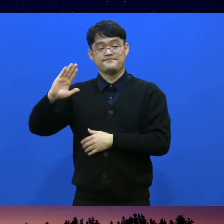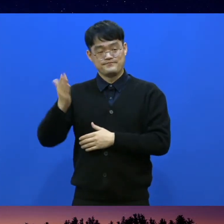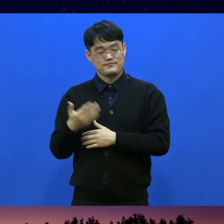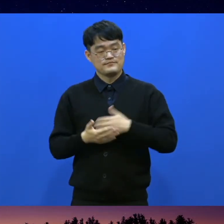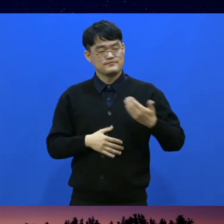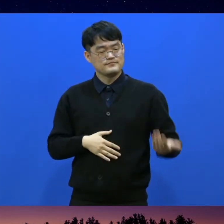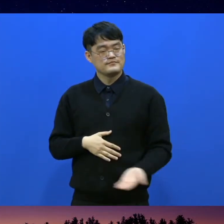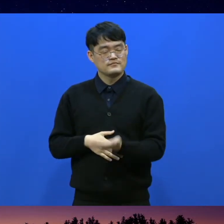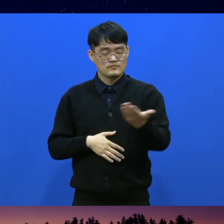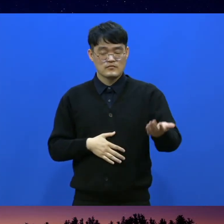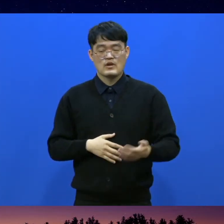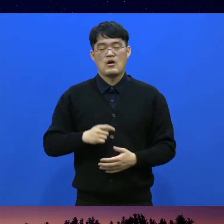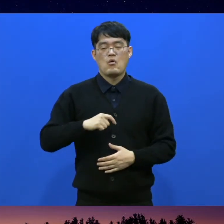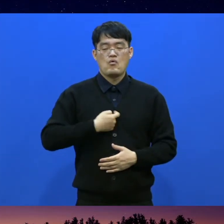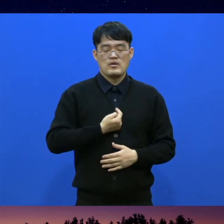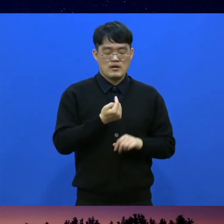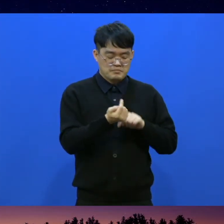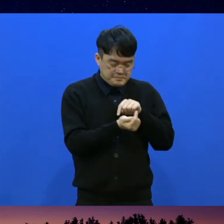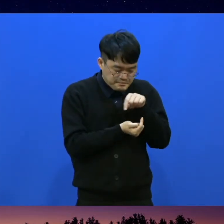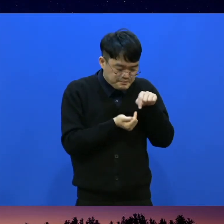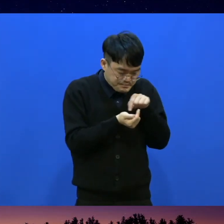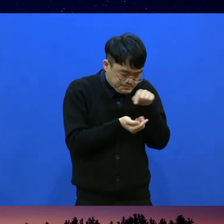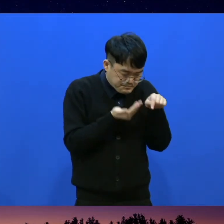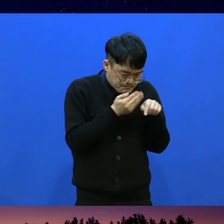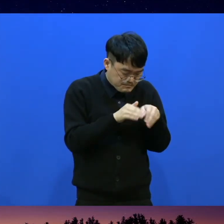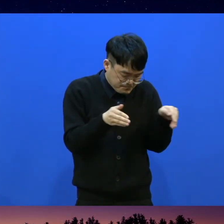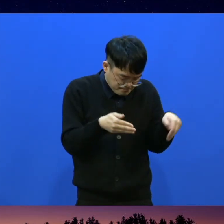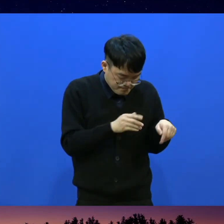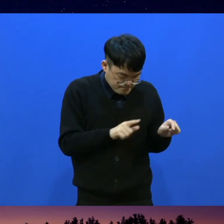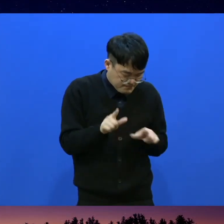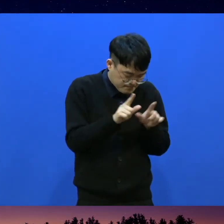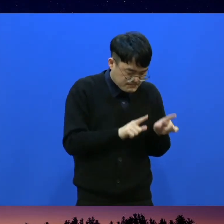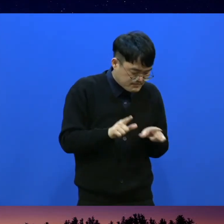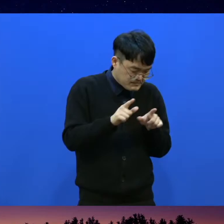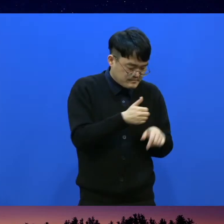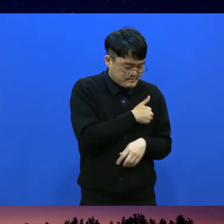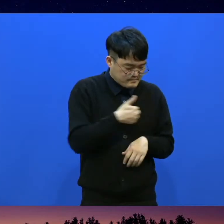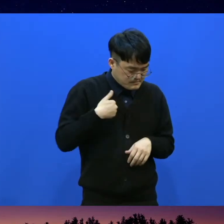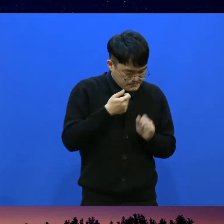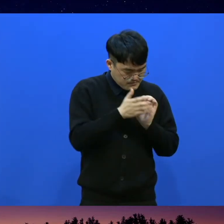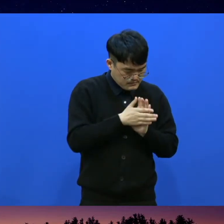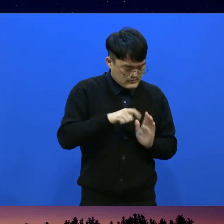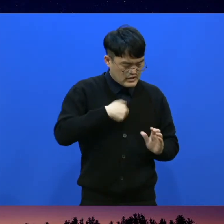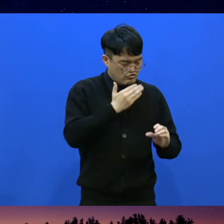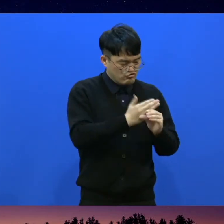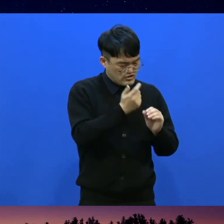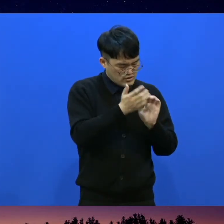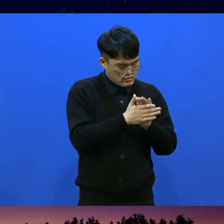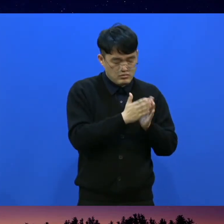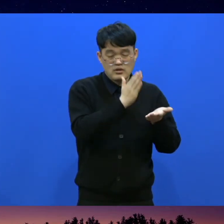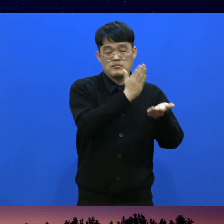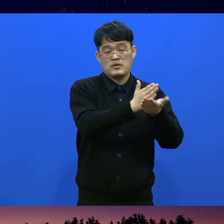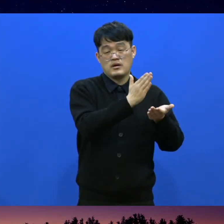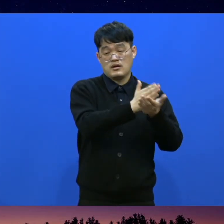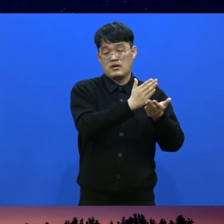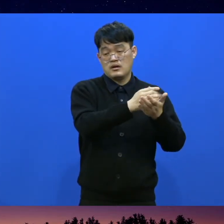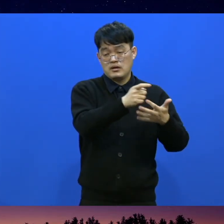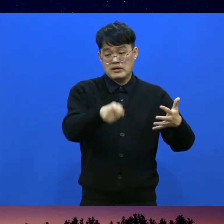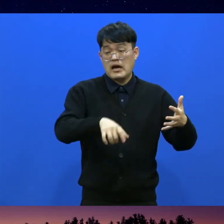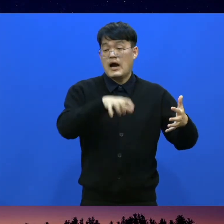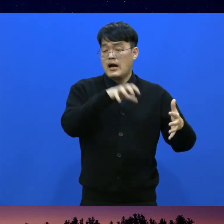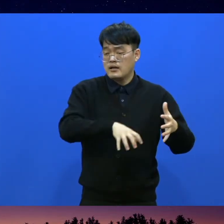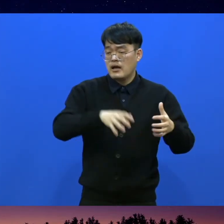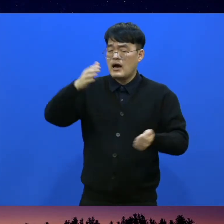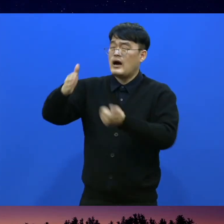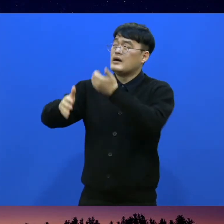여러분 혼자 먹고 잘 살고 만족하는 것 그런 기도 드리지 마십시오. 그건 자기 중심적인 기도예요. 여러분. 그 기도 안에 그